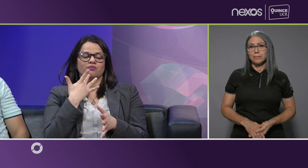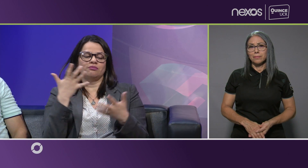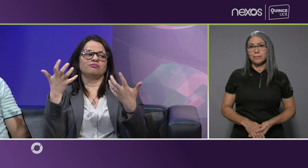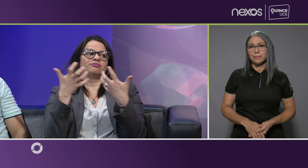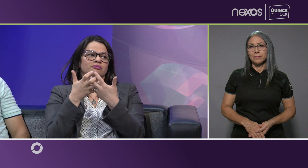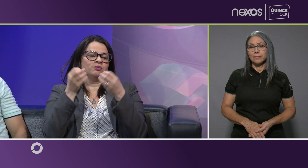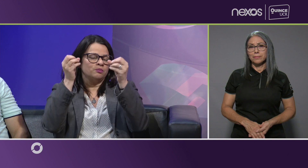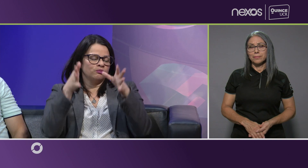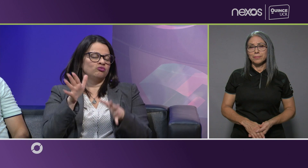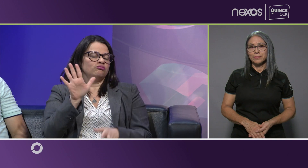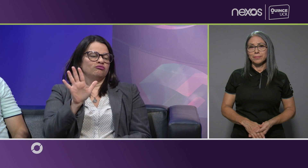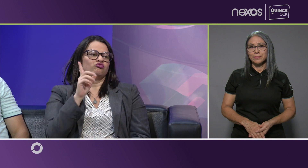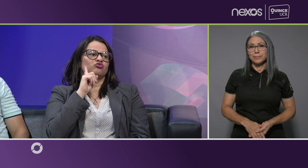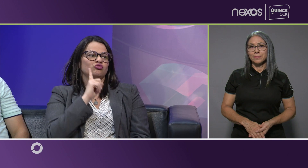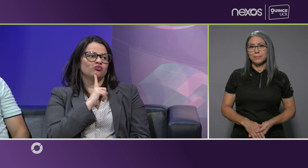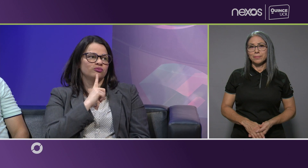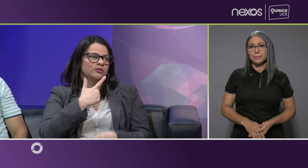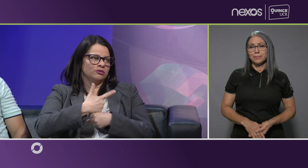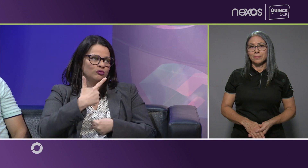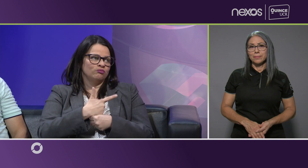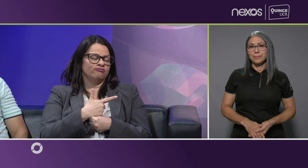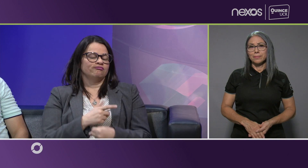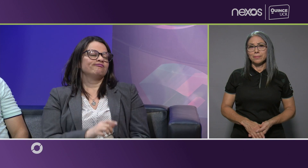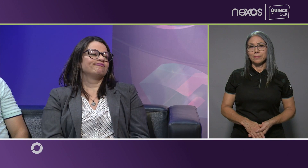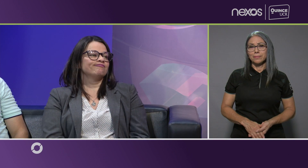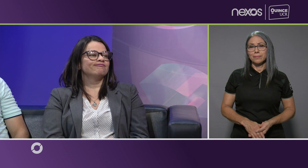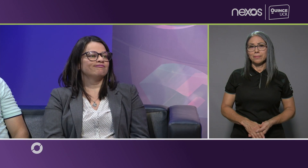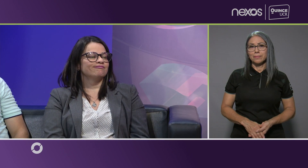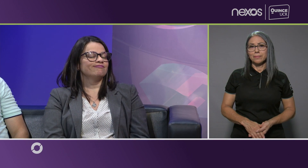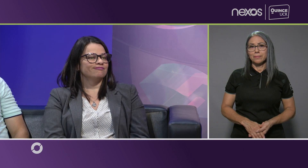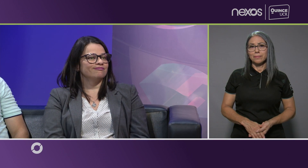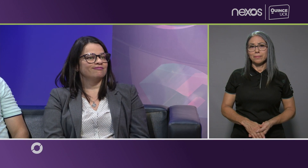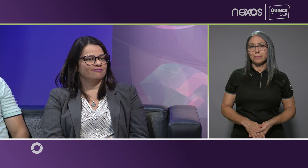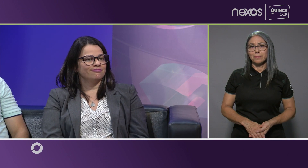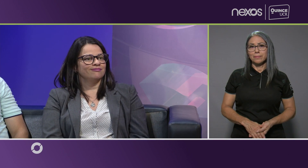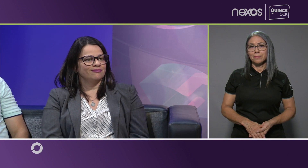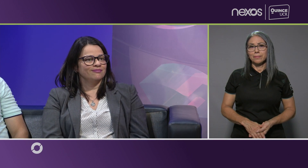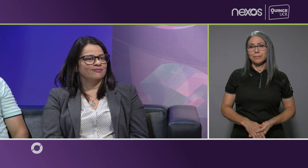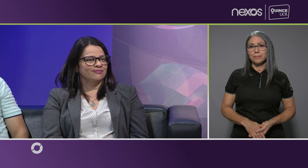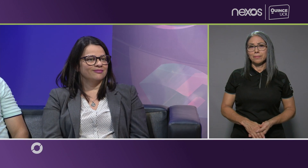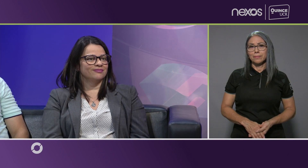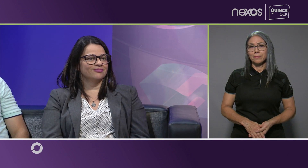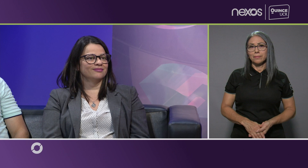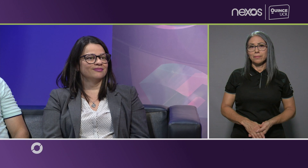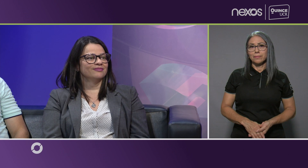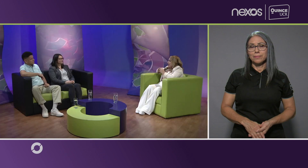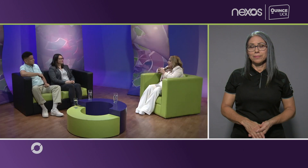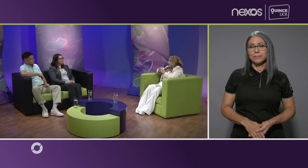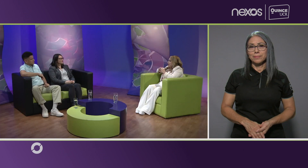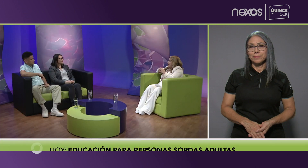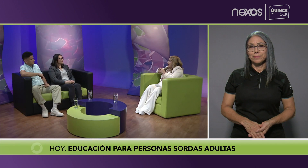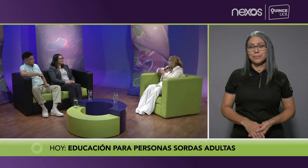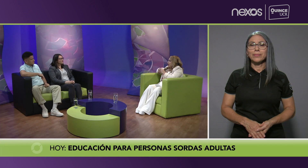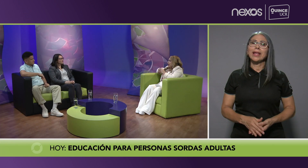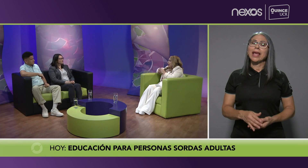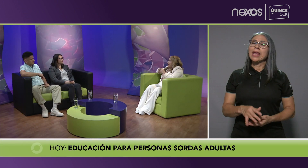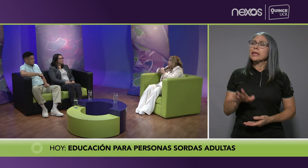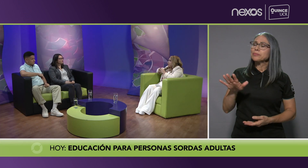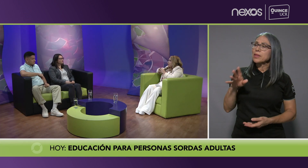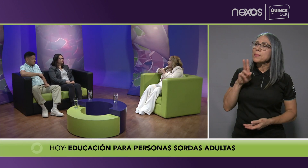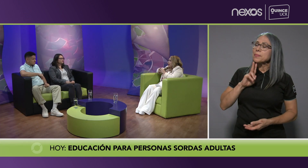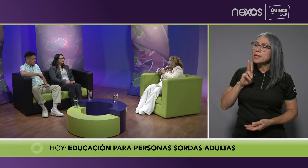¿verdad?, en este ámbito y es más adaptado a las personas sordas a través de la LESCO. Y también, Víctor,